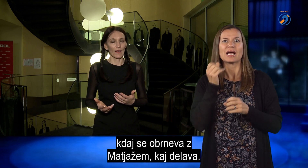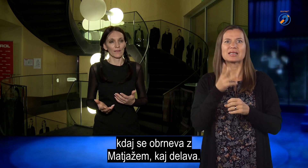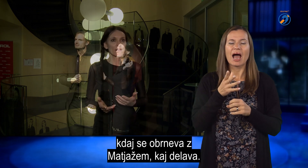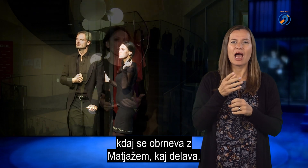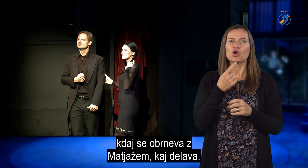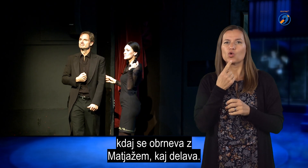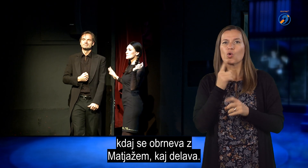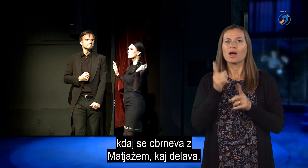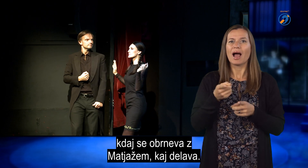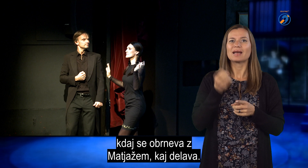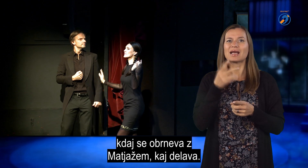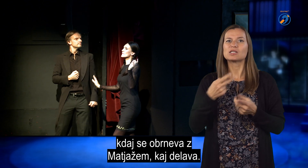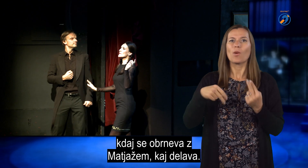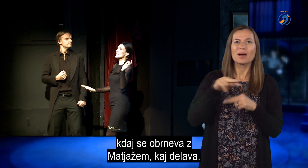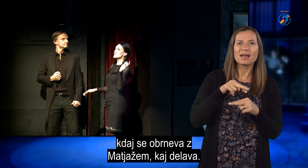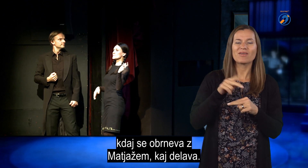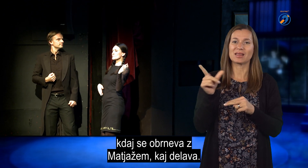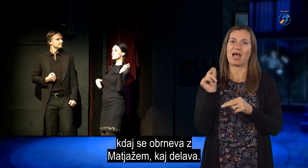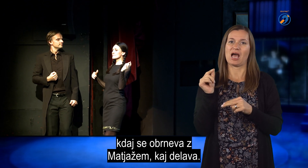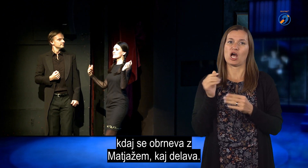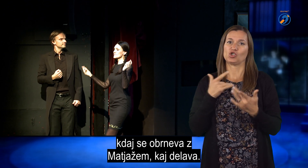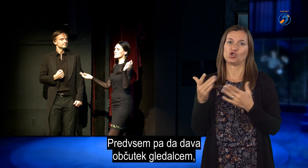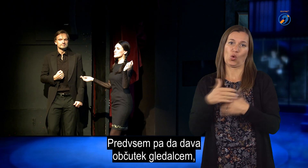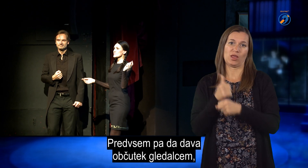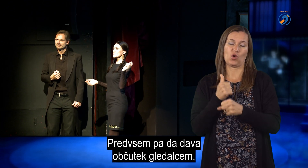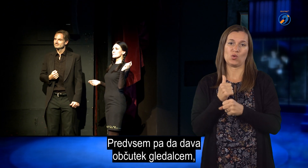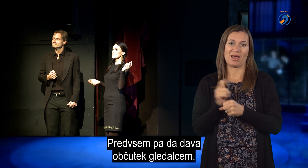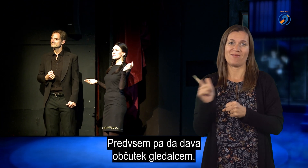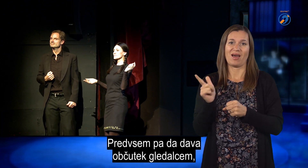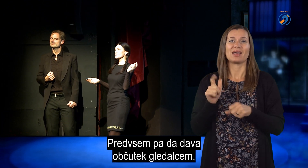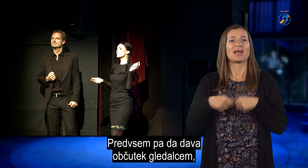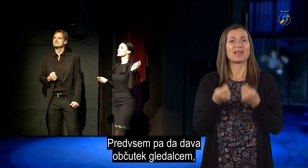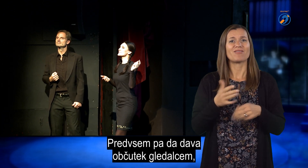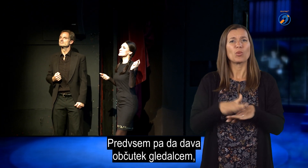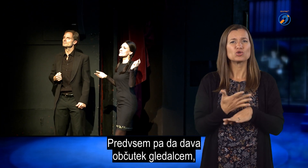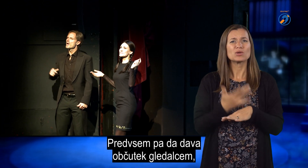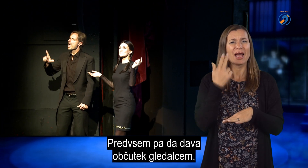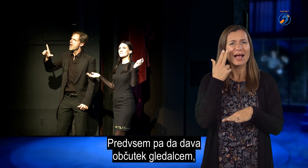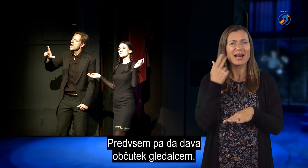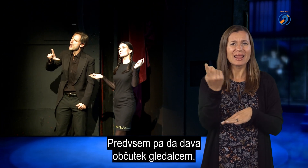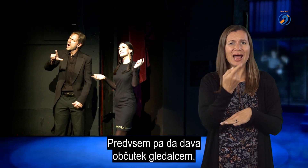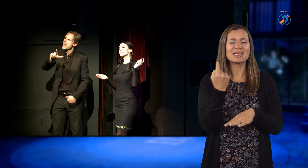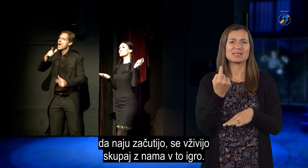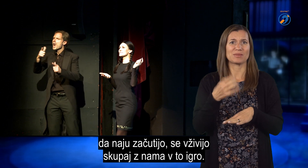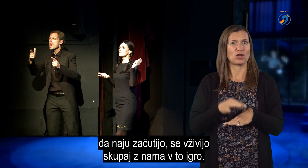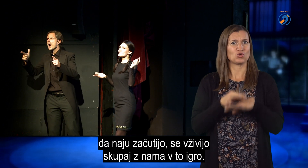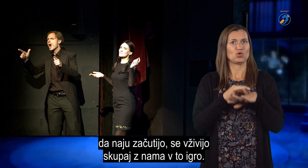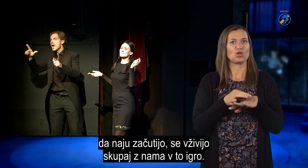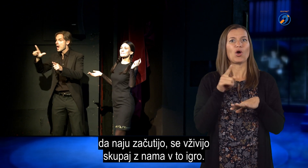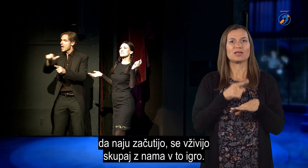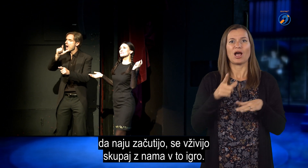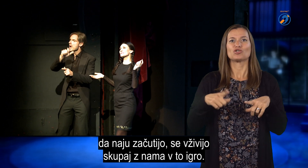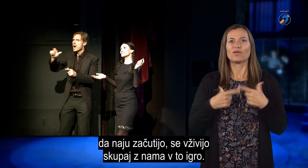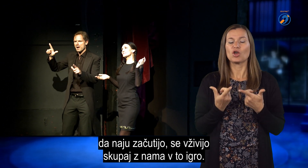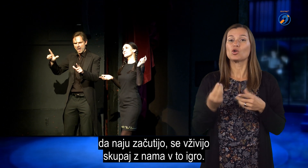kdo, kaj, kdaj se obrneva z Matjažem, kako delava in da sodeluje pravzaprav in da dava tisti občutek gledalcem, da naj začutijo